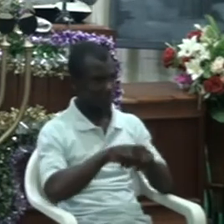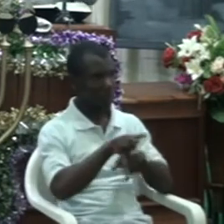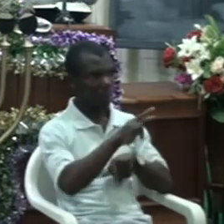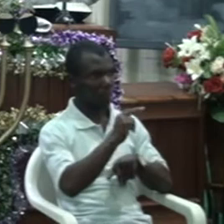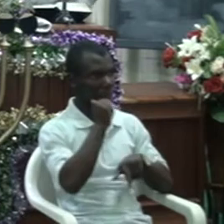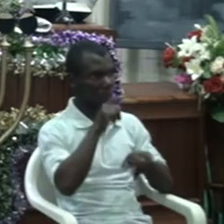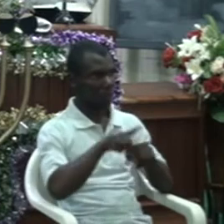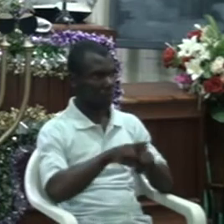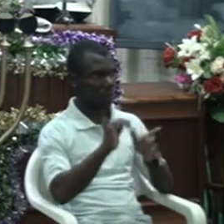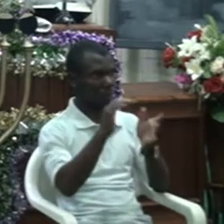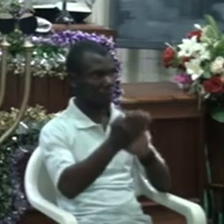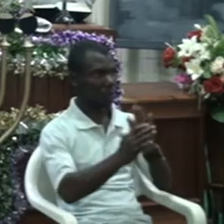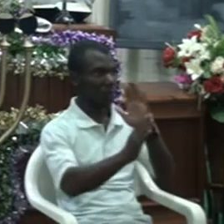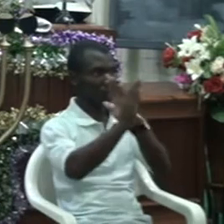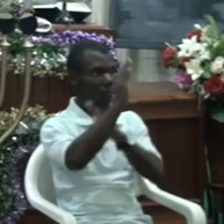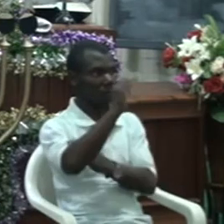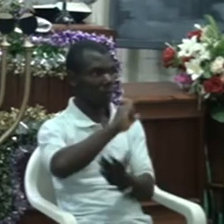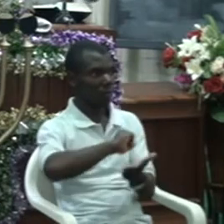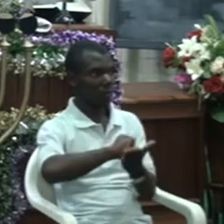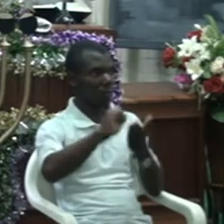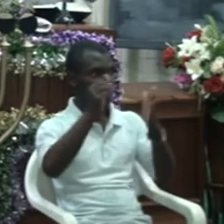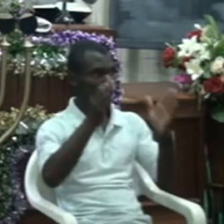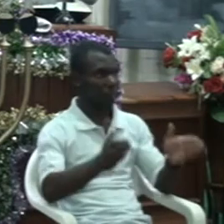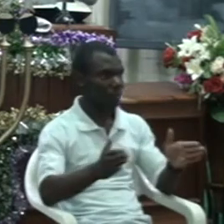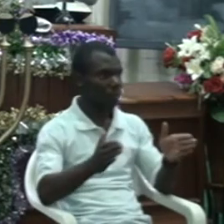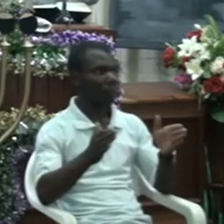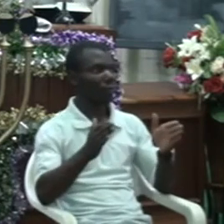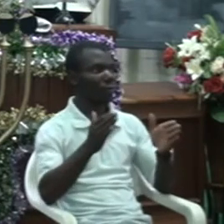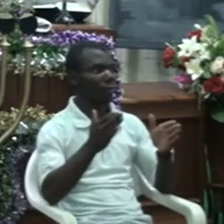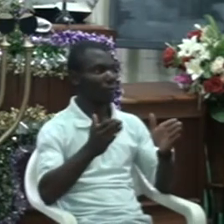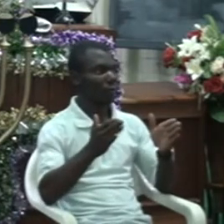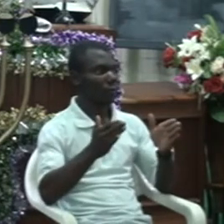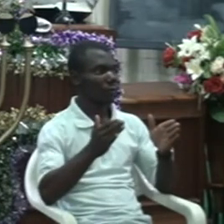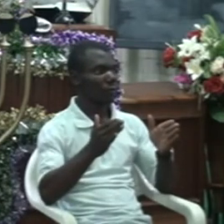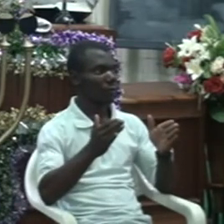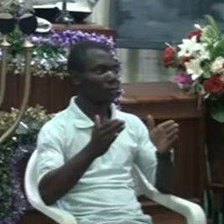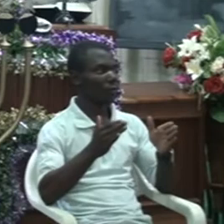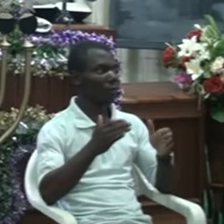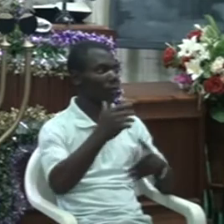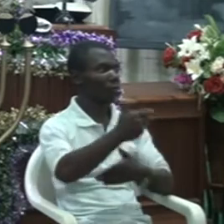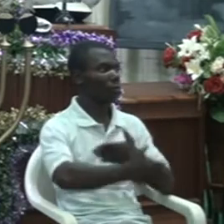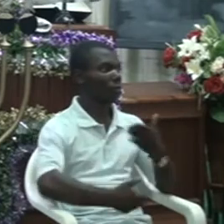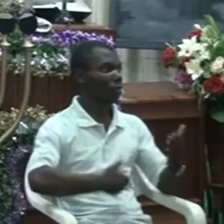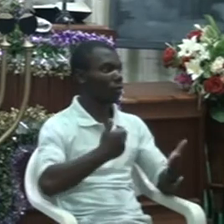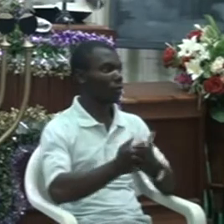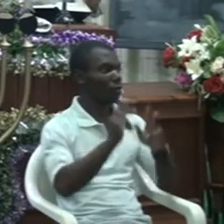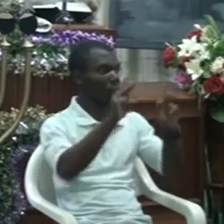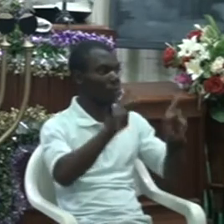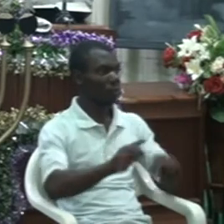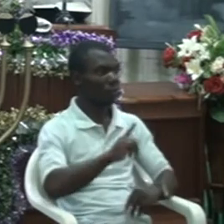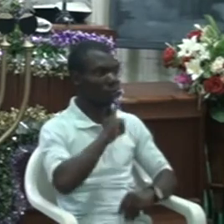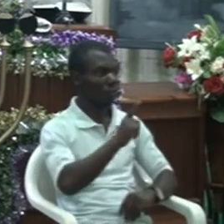nous devant le Dieu saint, tous sont fautifs. What wote no nyima